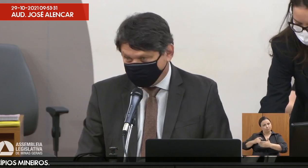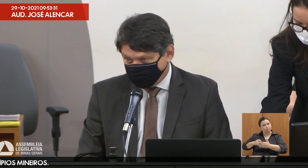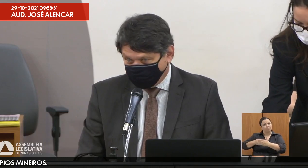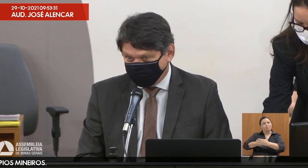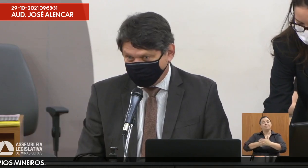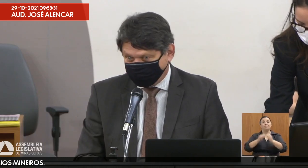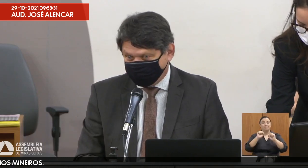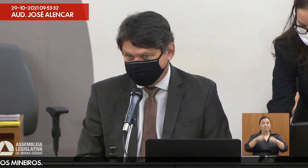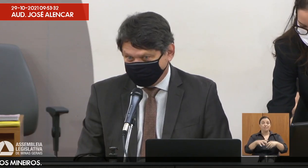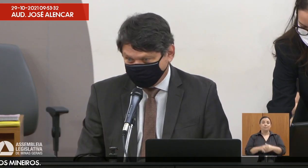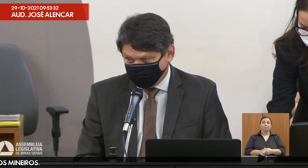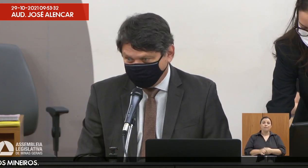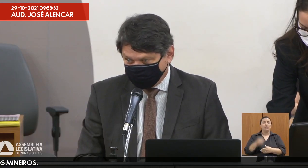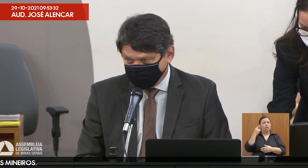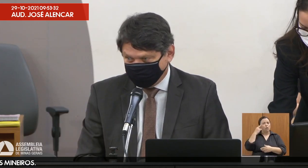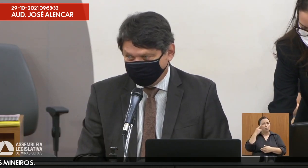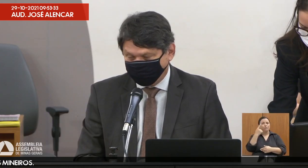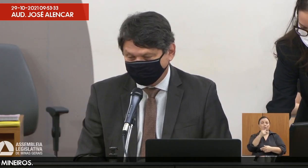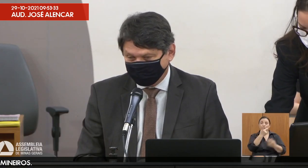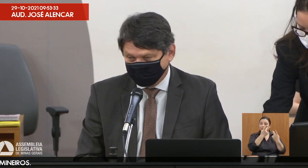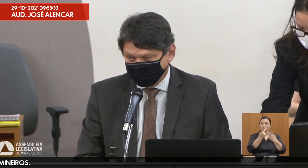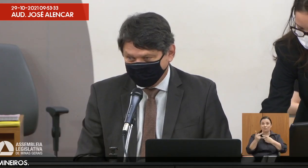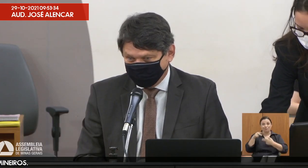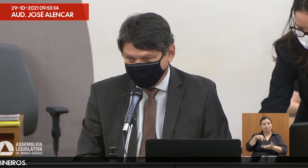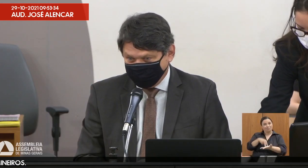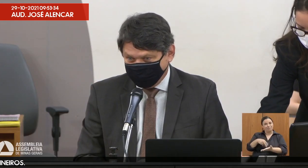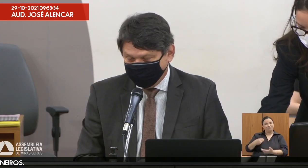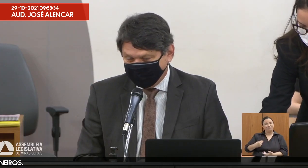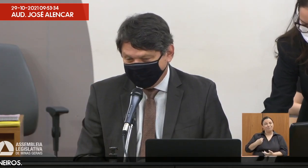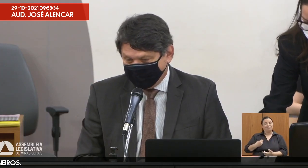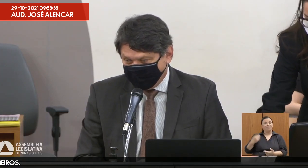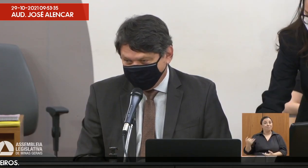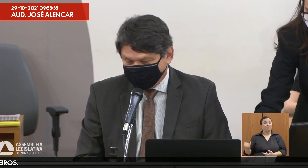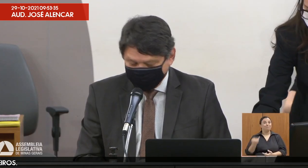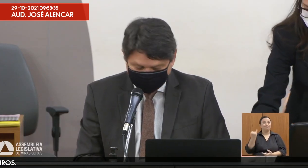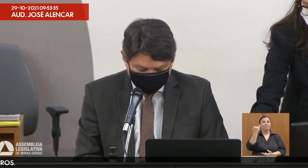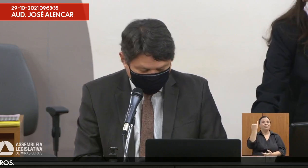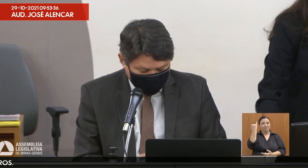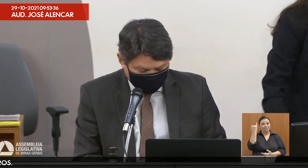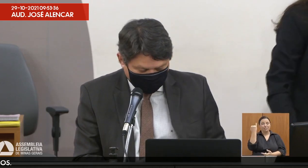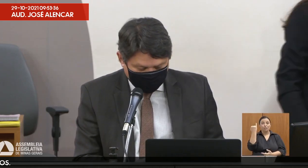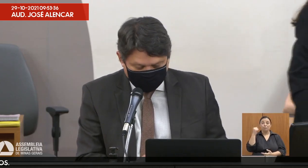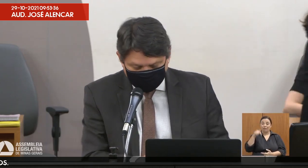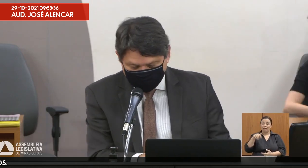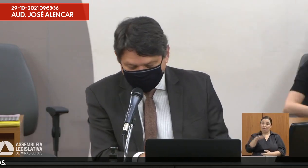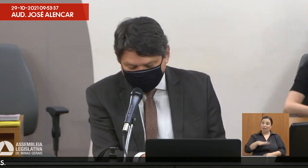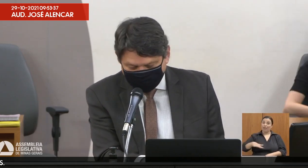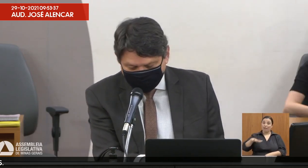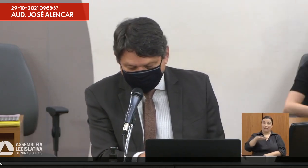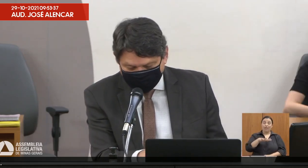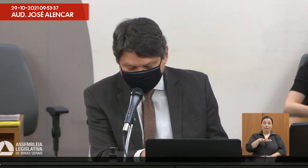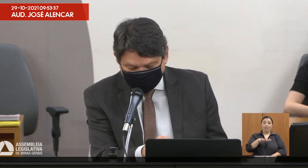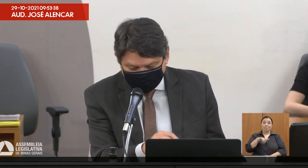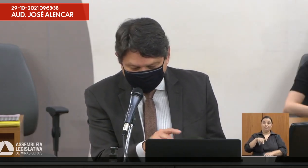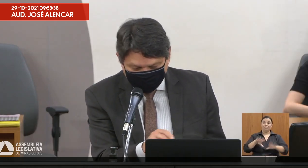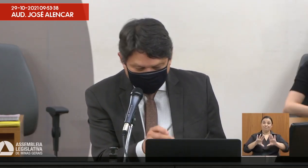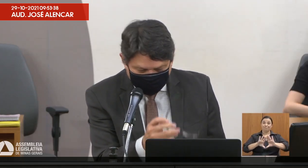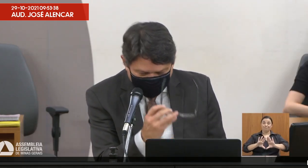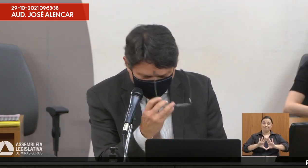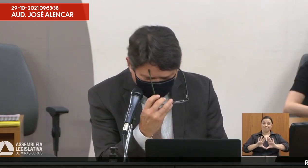suma importância essa sua visita para que esse ambiente ainda fique maior.